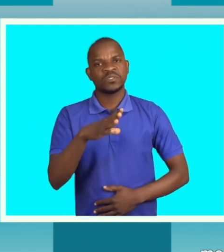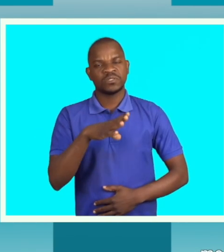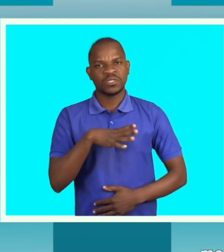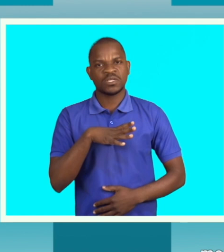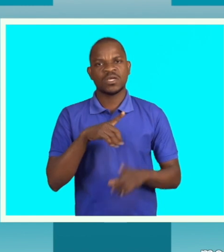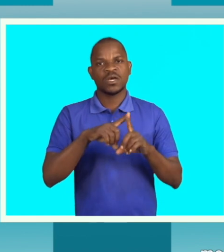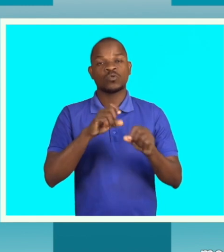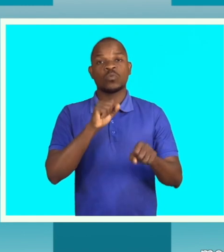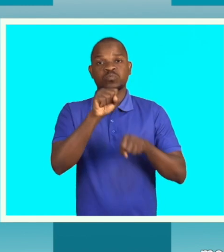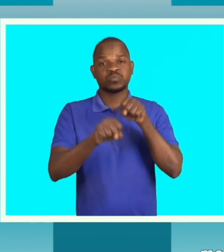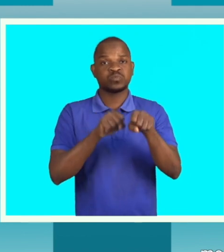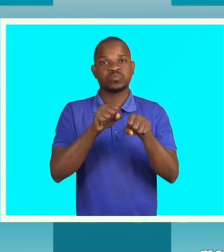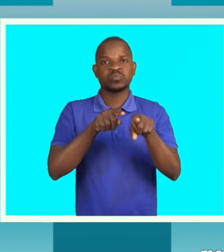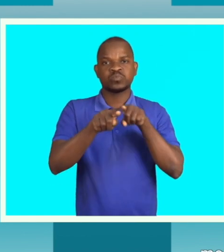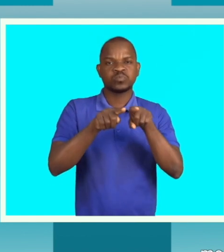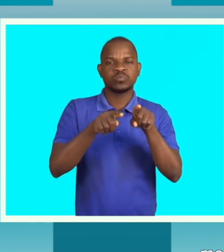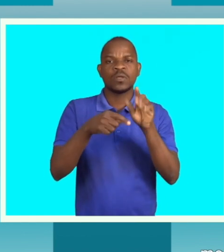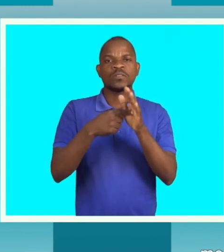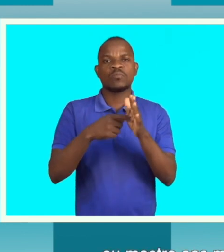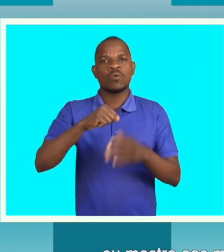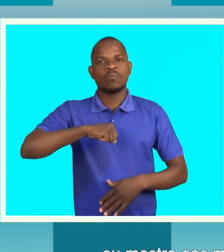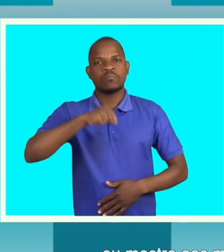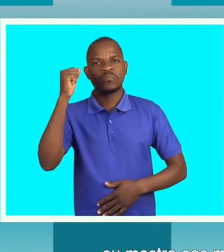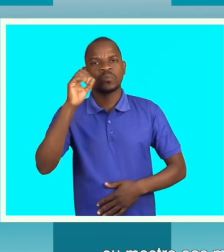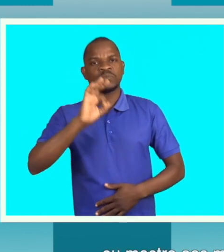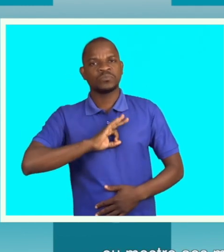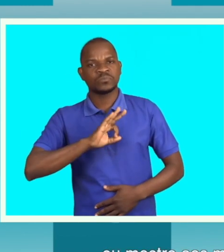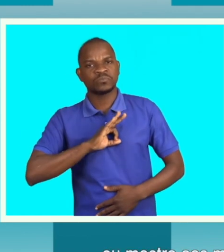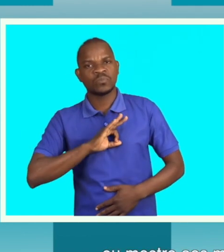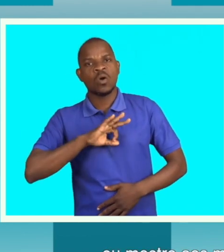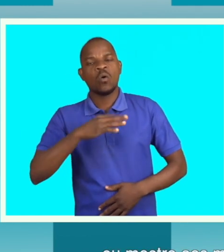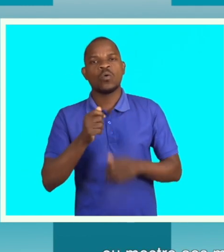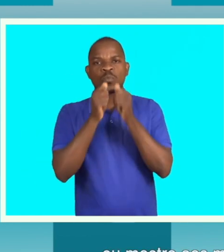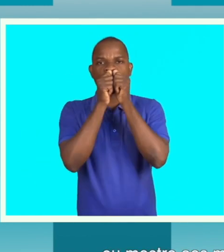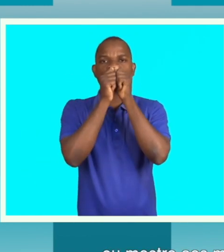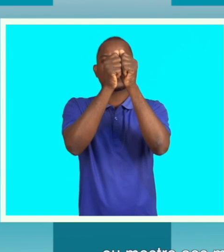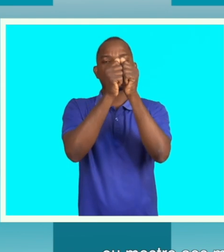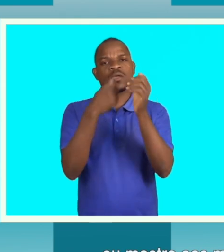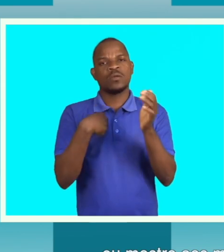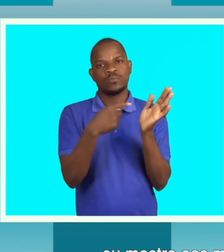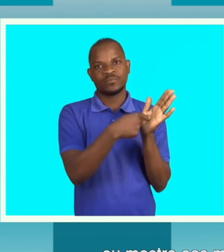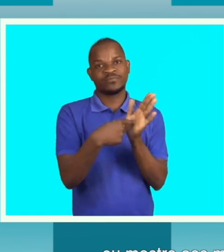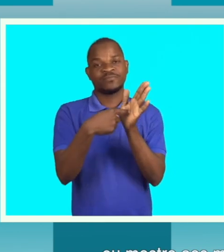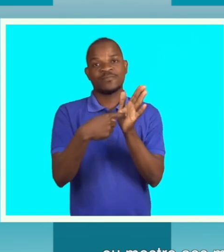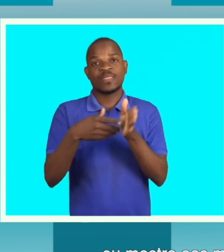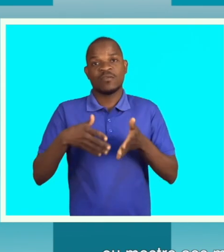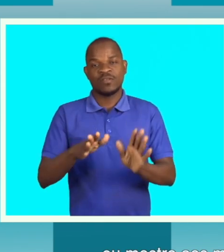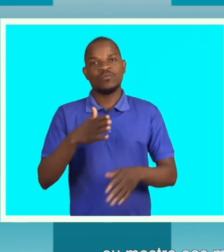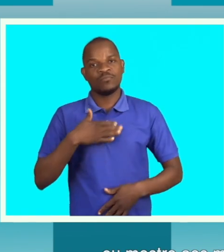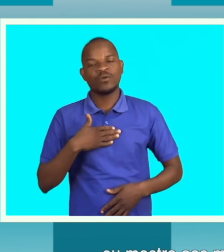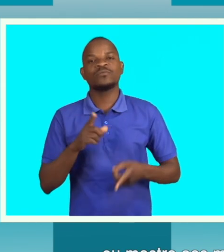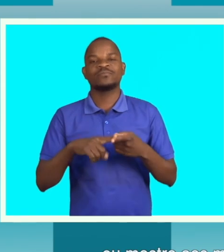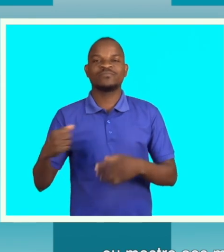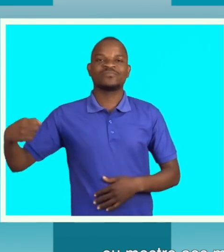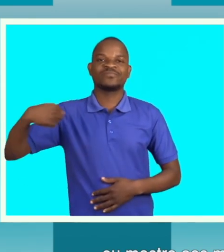Sem medalha Sem taça Eu mostro Os meus filhos A minha esposa Daqui Fora de eu